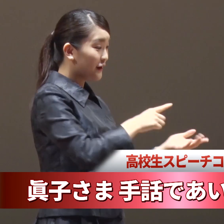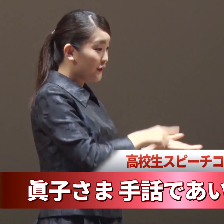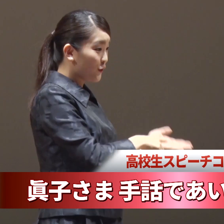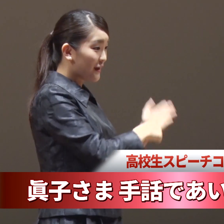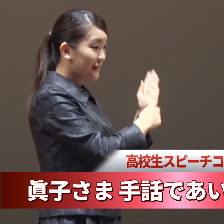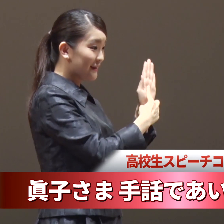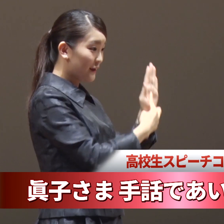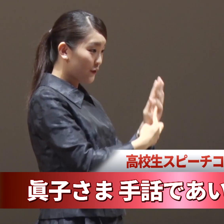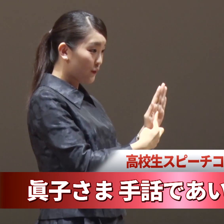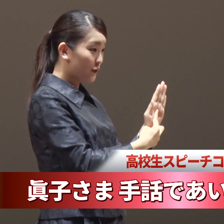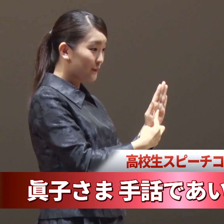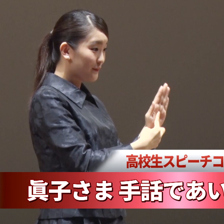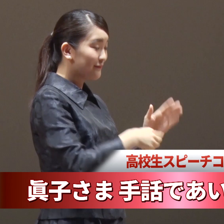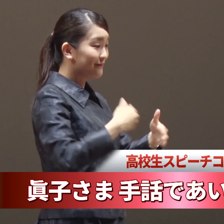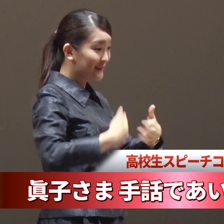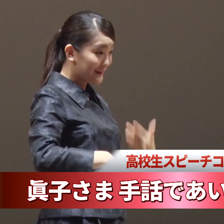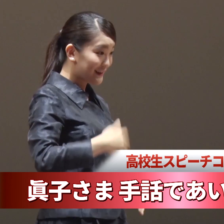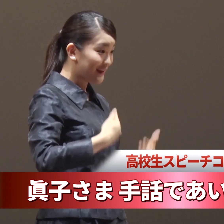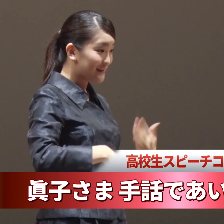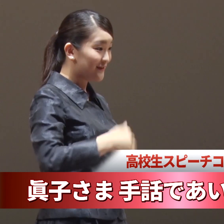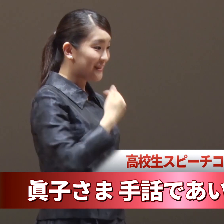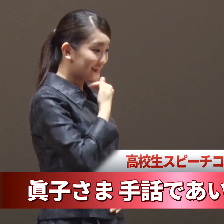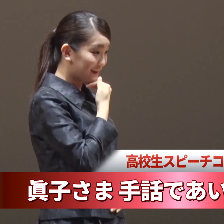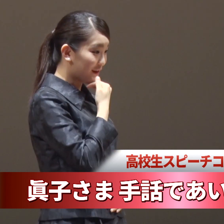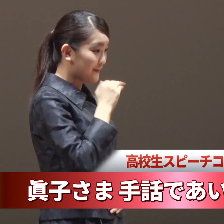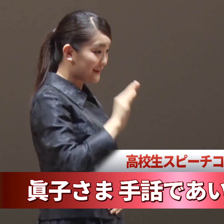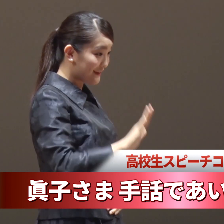表現なさるのを楽しみにしております。